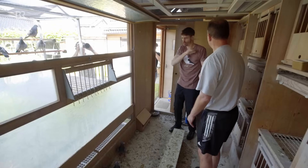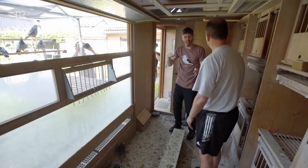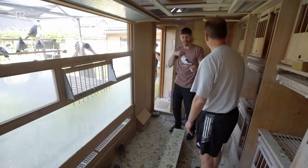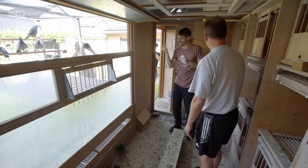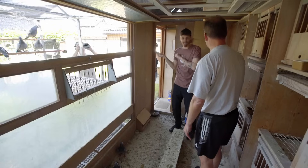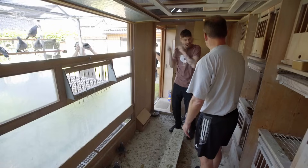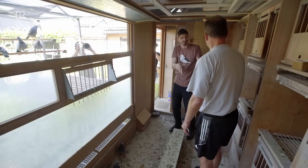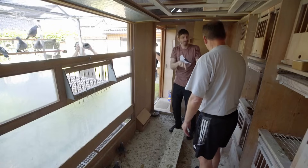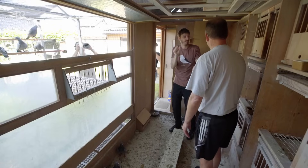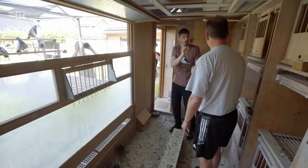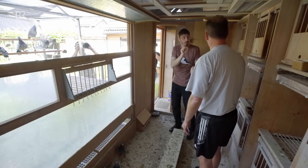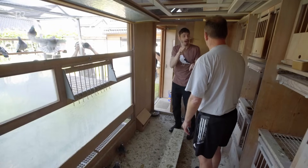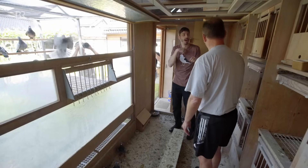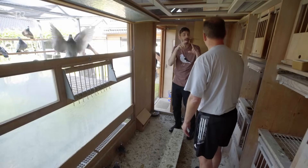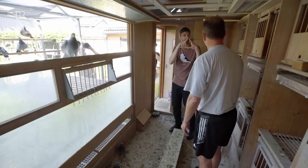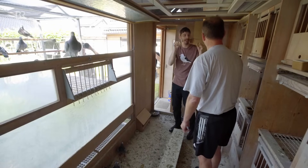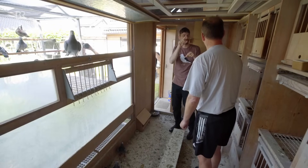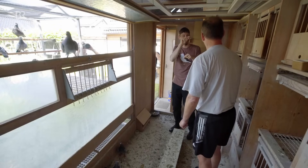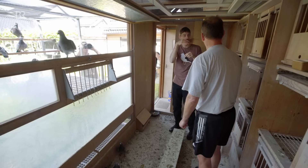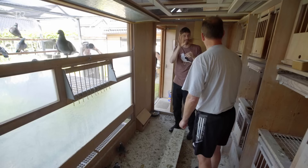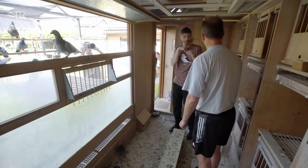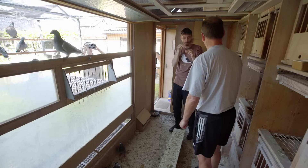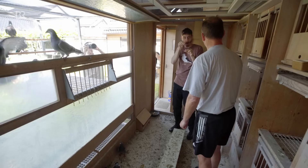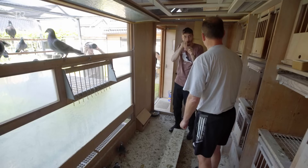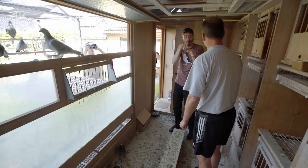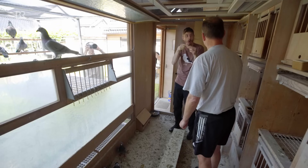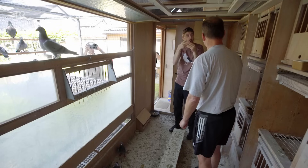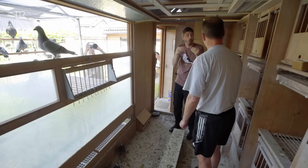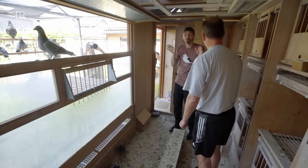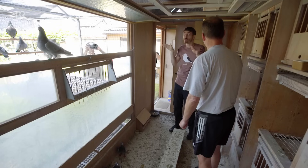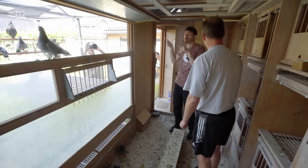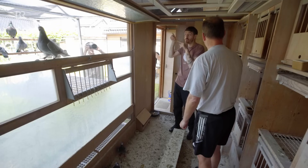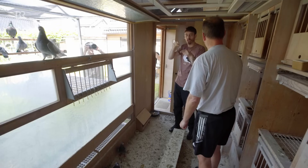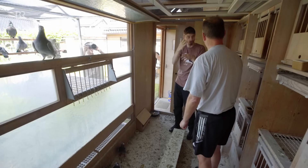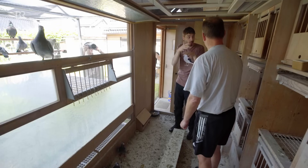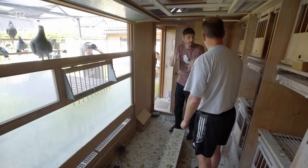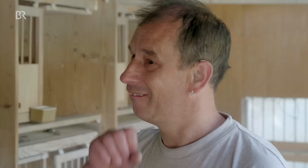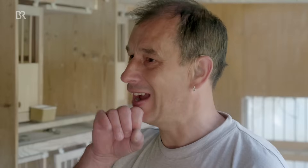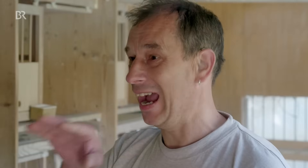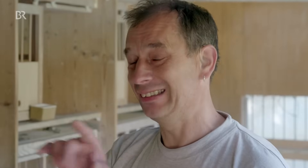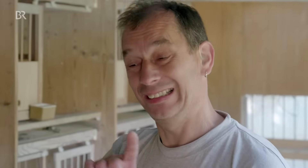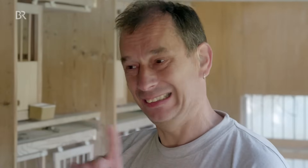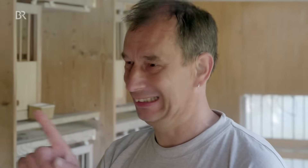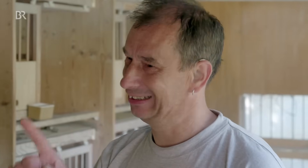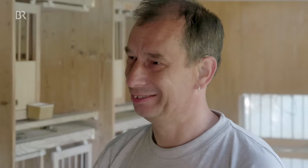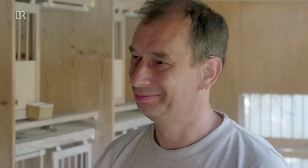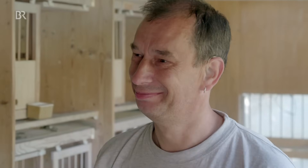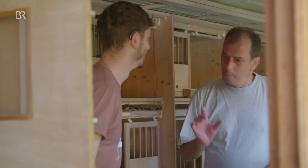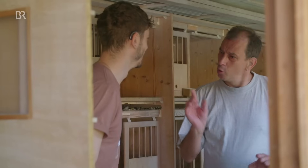Ich war jetzt voll schnell. Die Brieftaube mit der Lösung der Quizfrage. Ist die auch schon da? Na, das verrate ich dir nicht. Komm